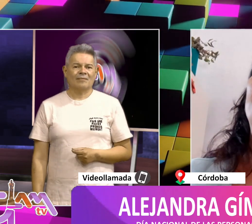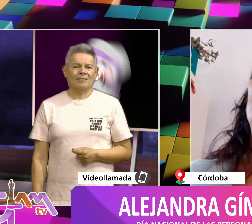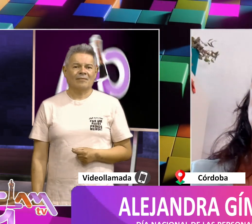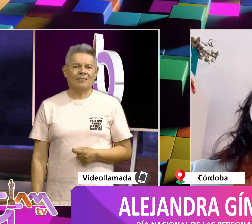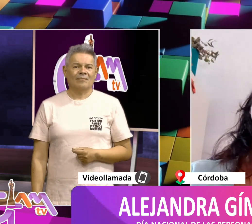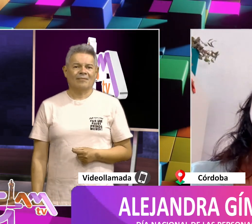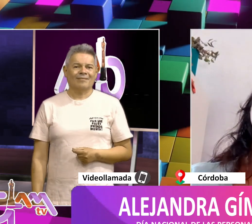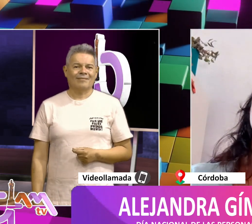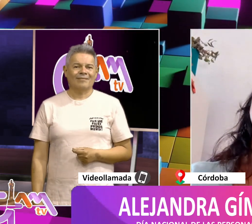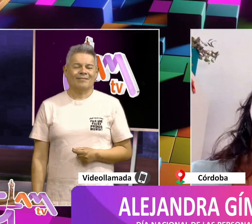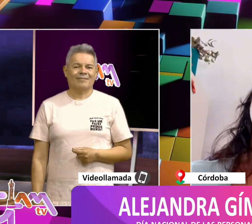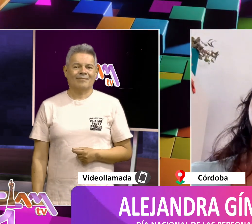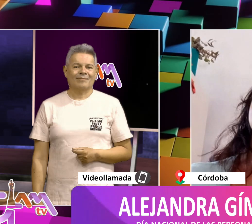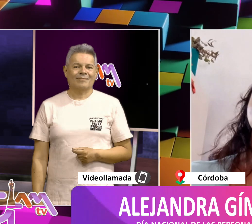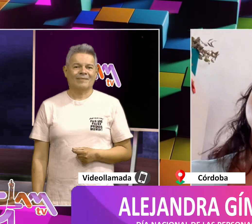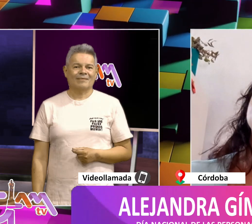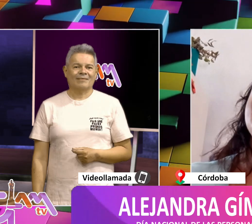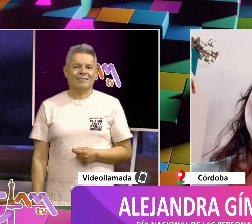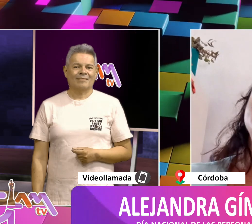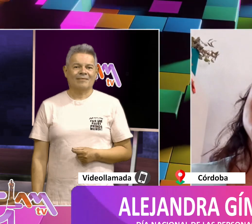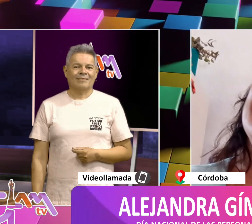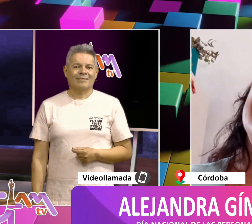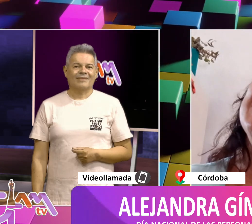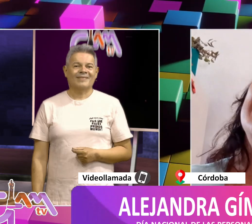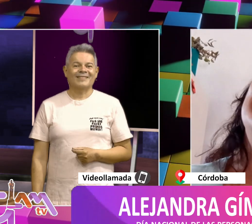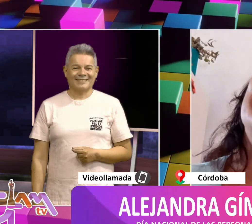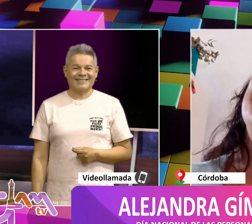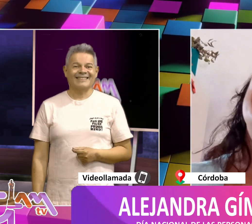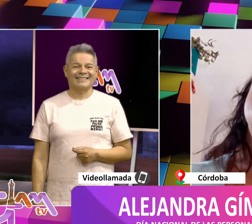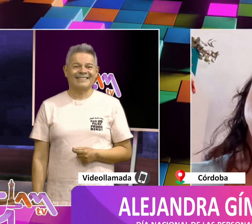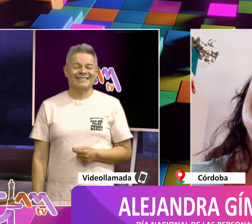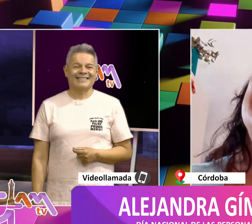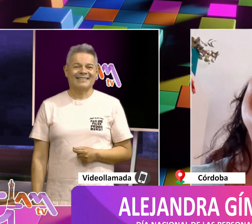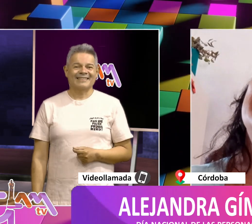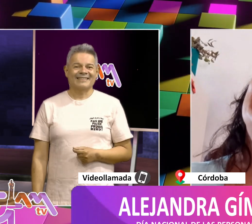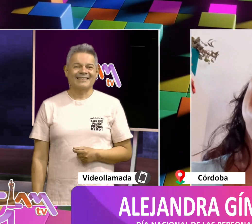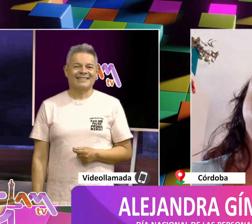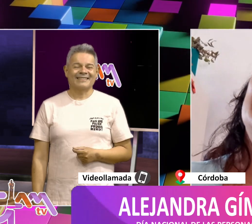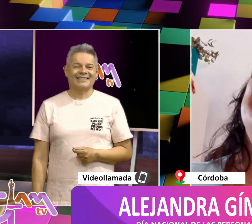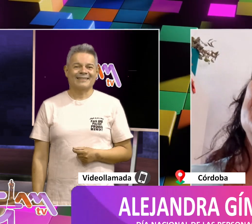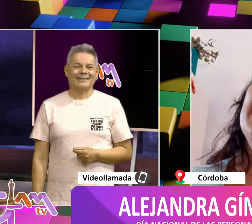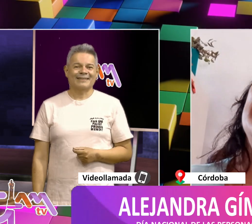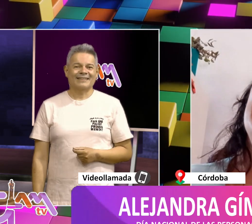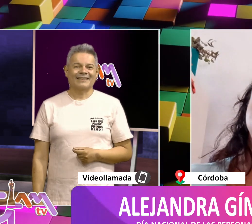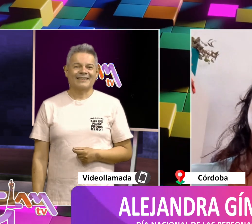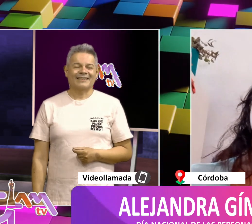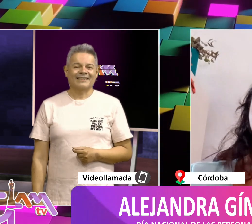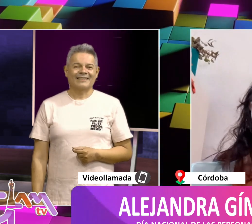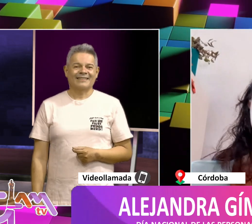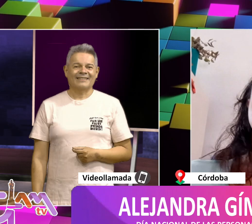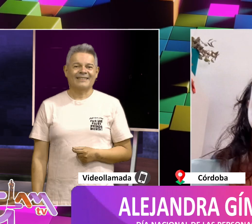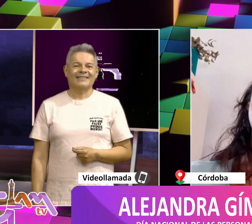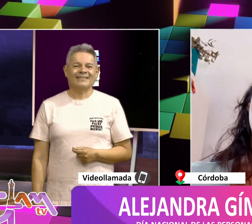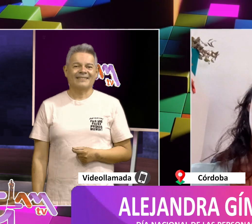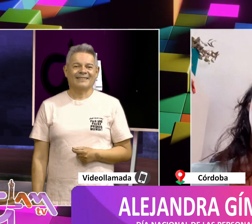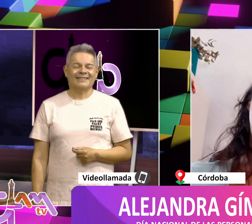y cuando subimos al colectivo ese turístico que hay allá en Capital Federal, el colectivo tiene un